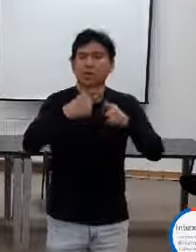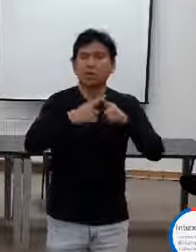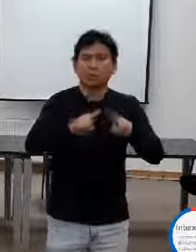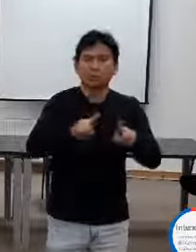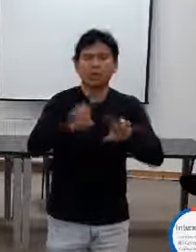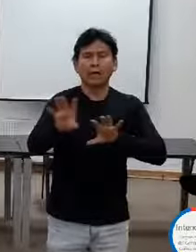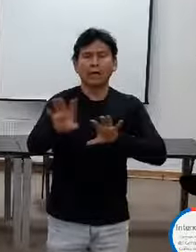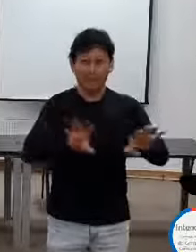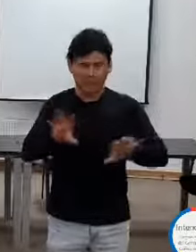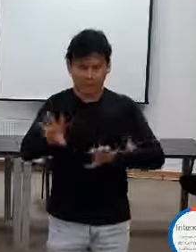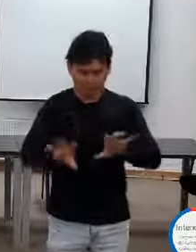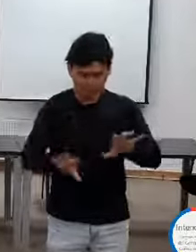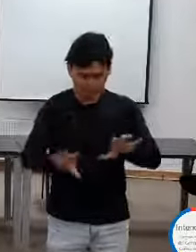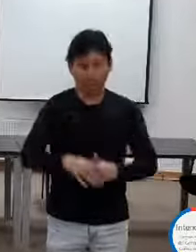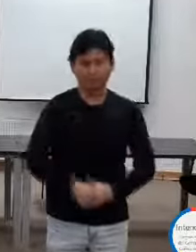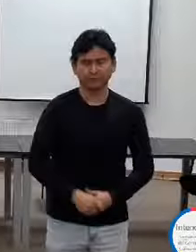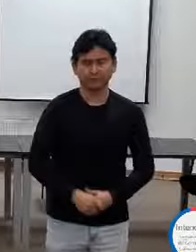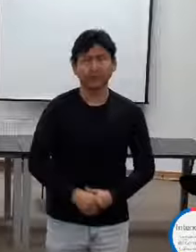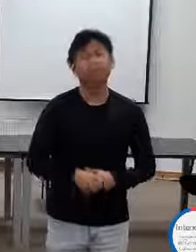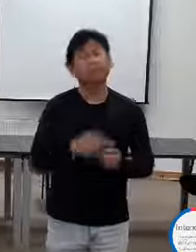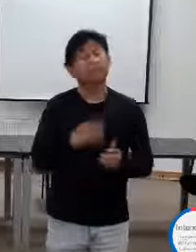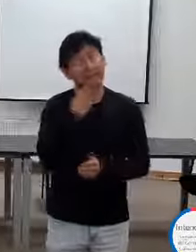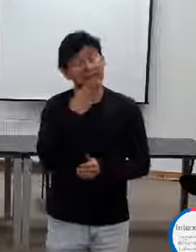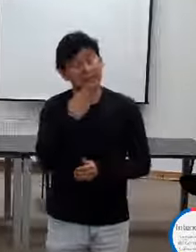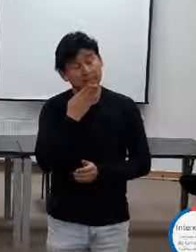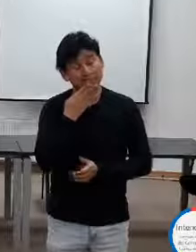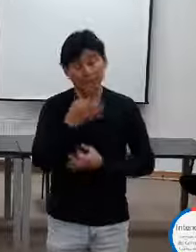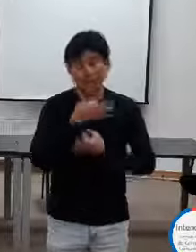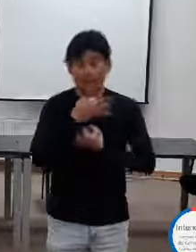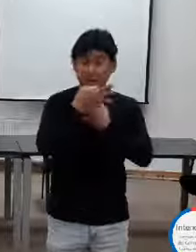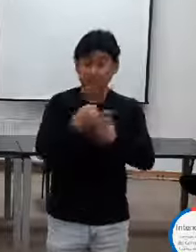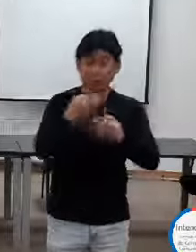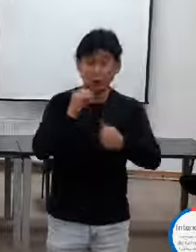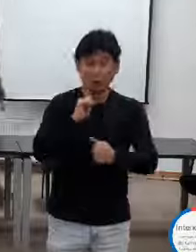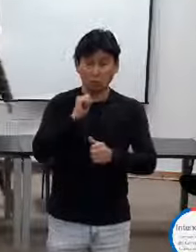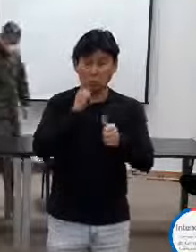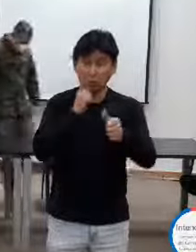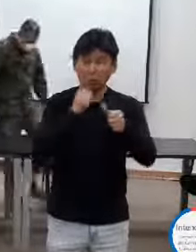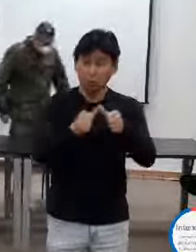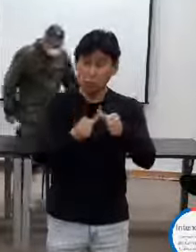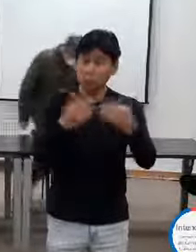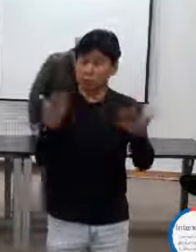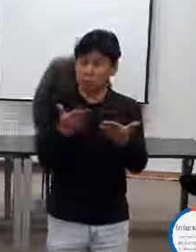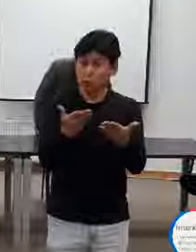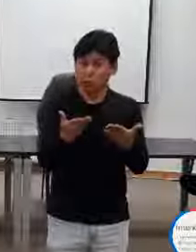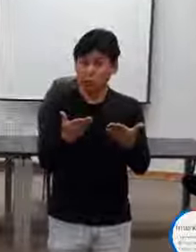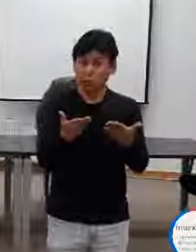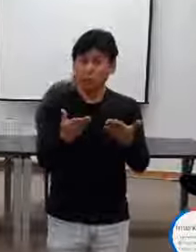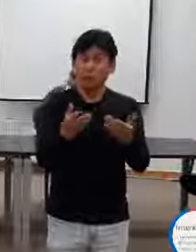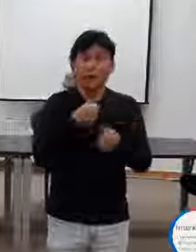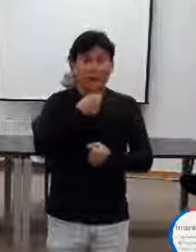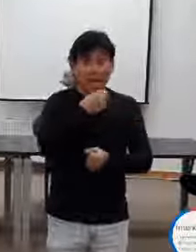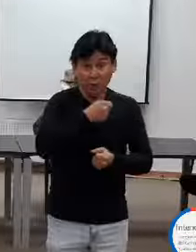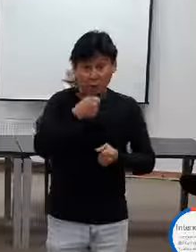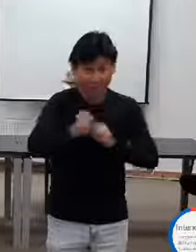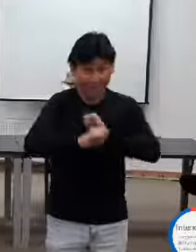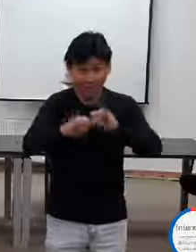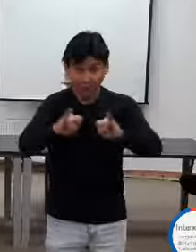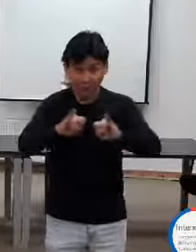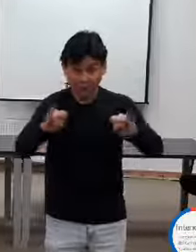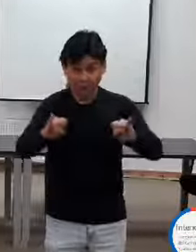de aspiración universal. A eso también se hizo mención y en los próximos días vamos a dar a conocer a la prensa y a la comunidad